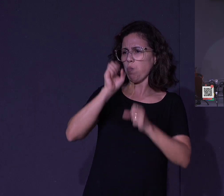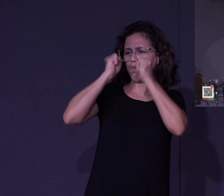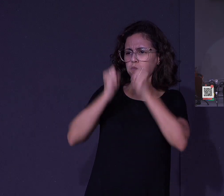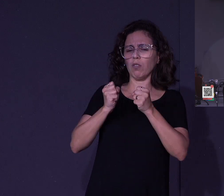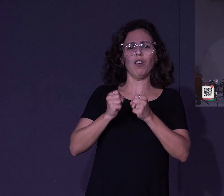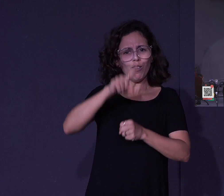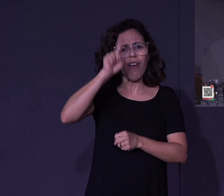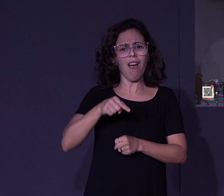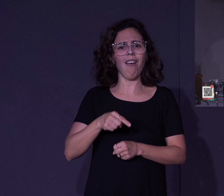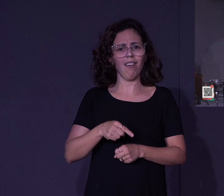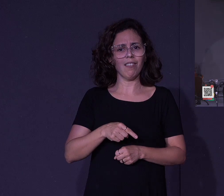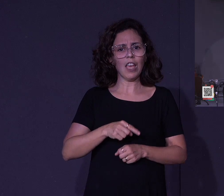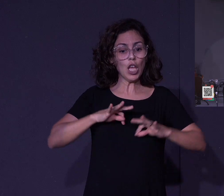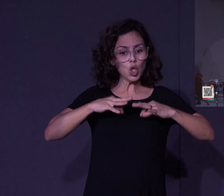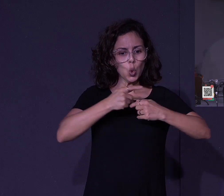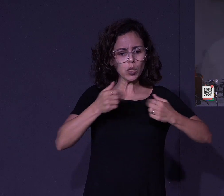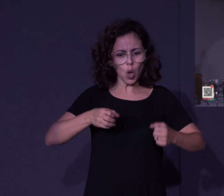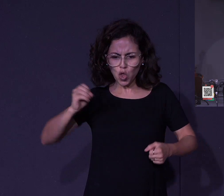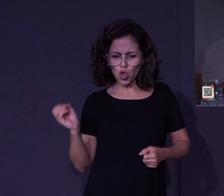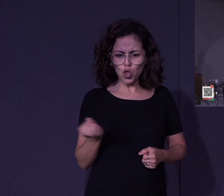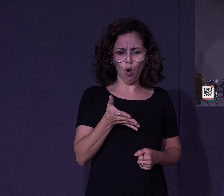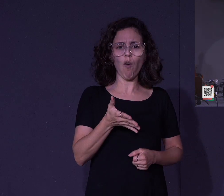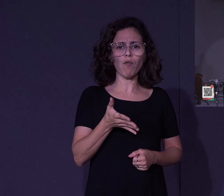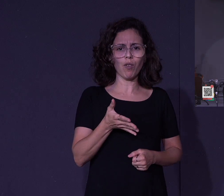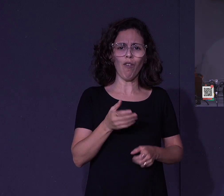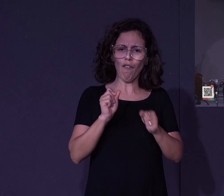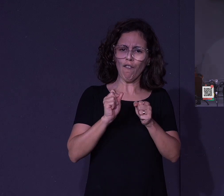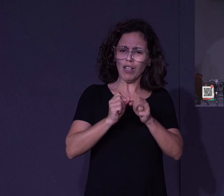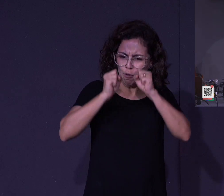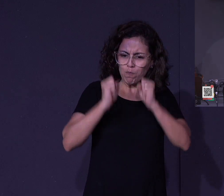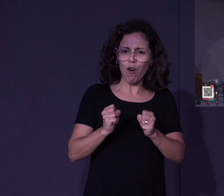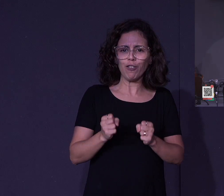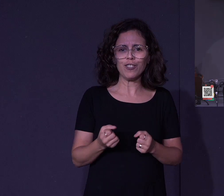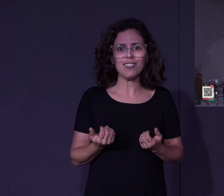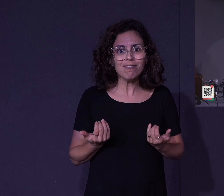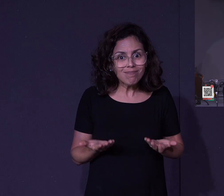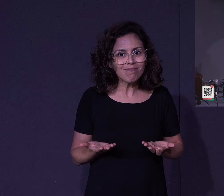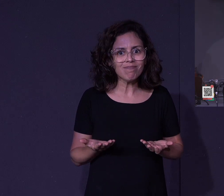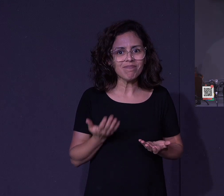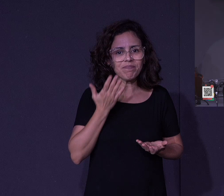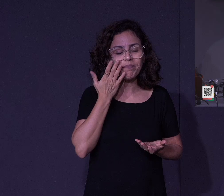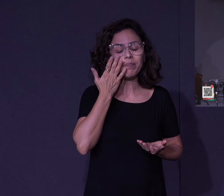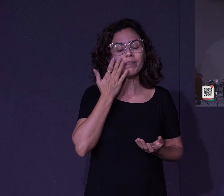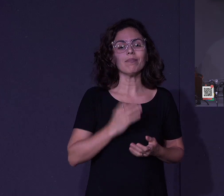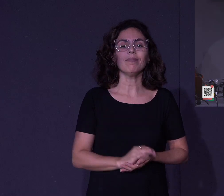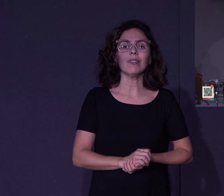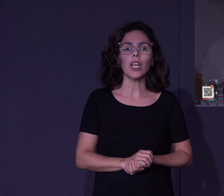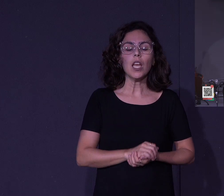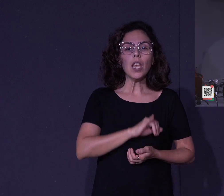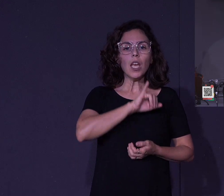as coisas. Os judeus normalmente sepultam seus mortos no mesmo